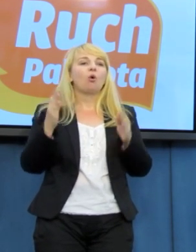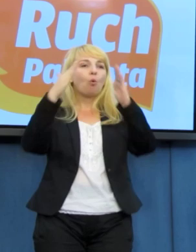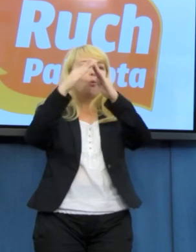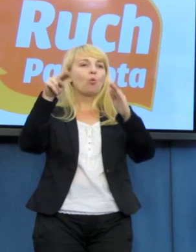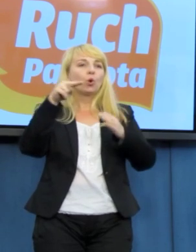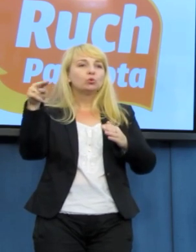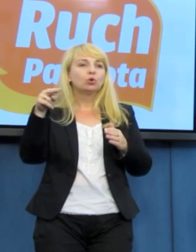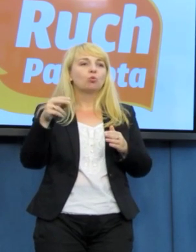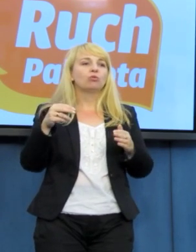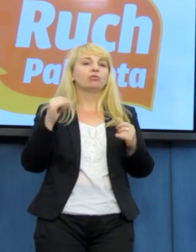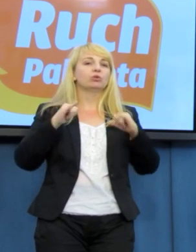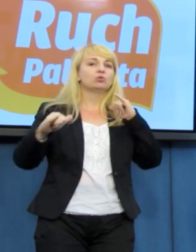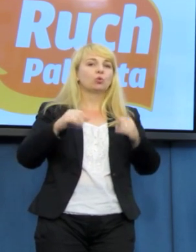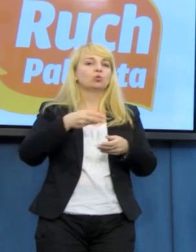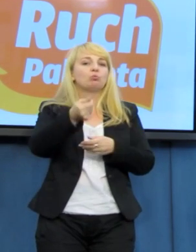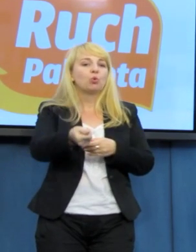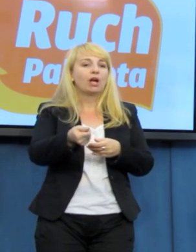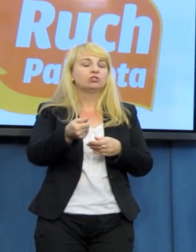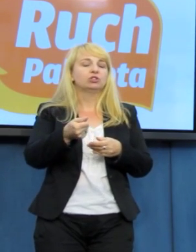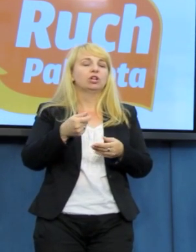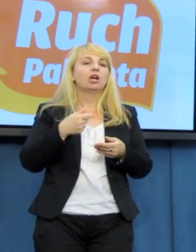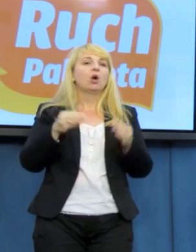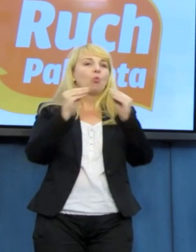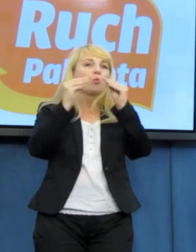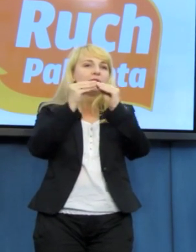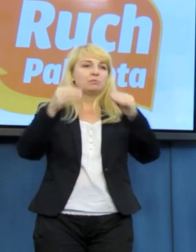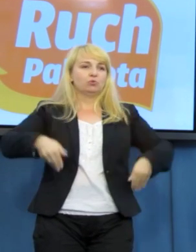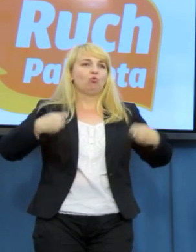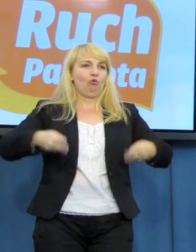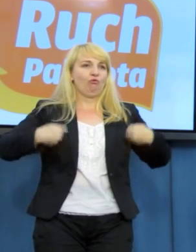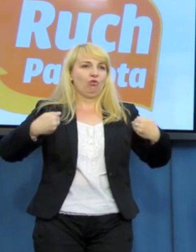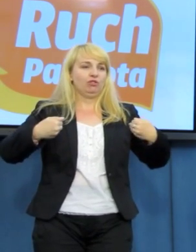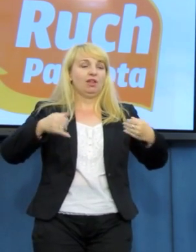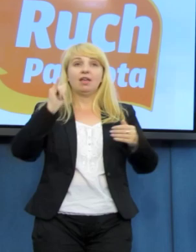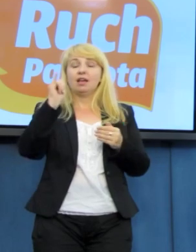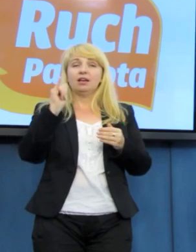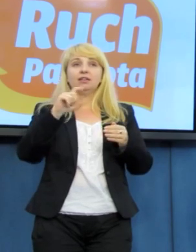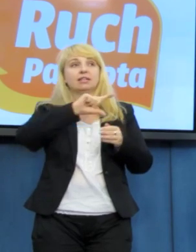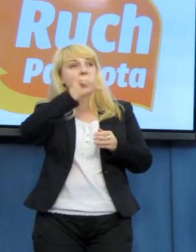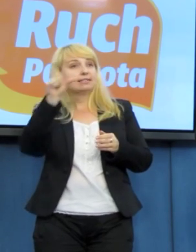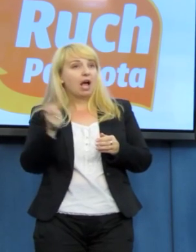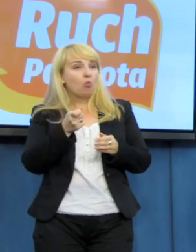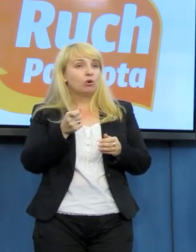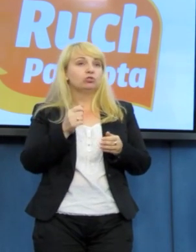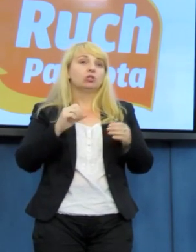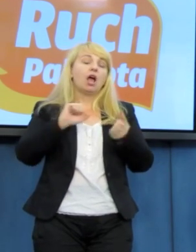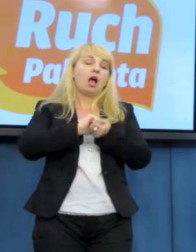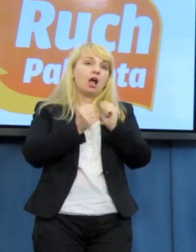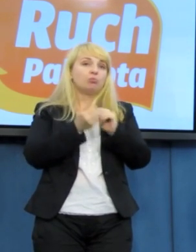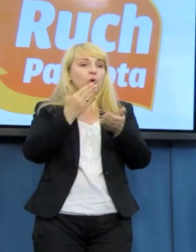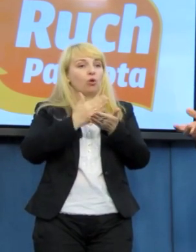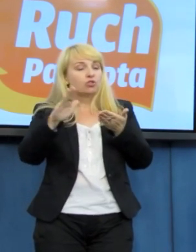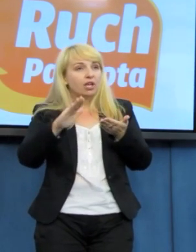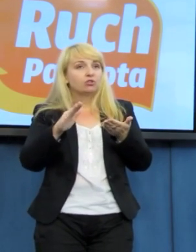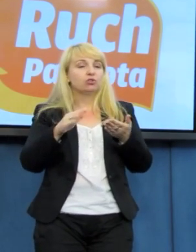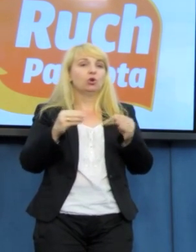składkę na ubezpieczenie zdrowotne oraz w części lub w całości ubezpieczenie społeczne i rentowe. Rząd nie wie, za